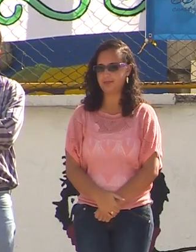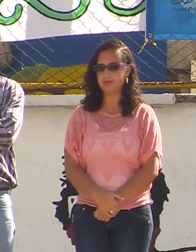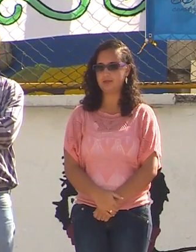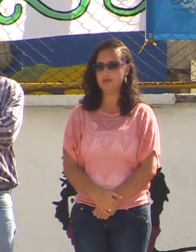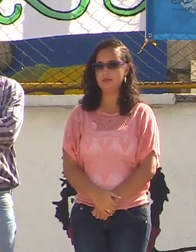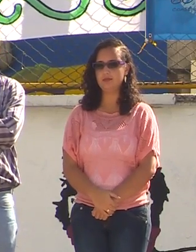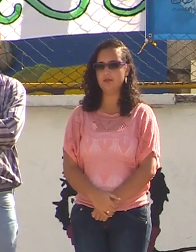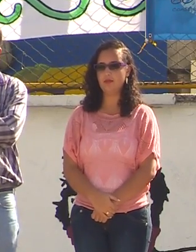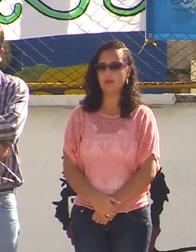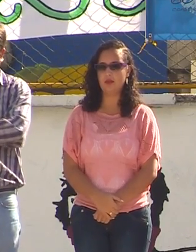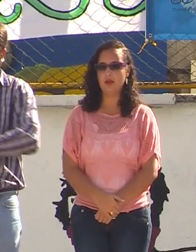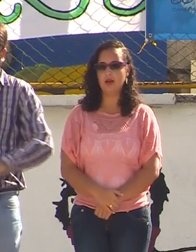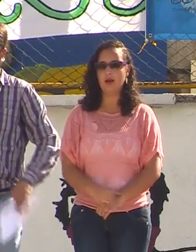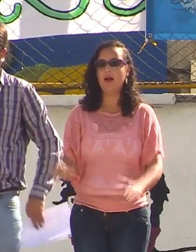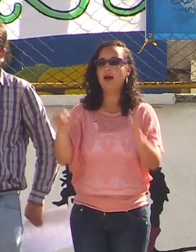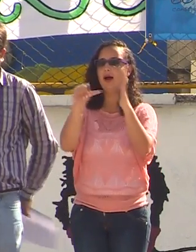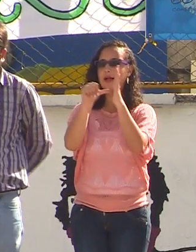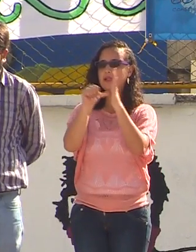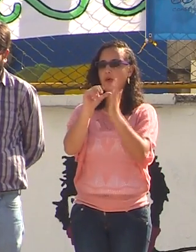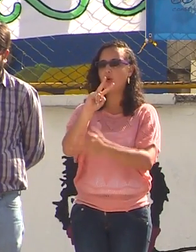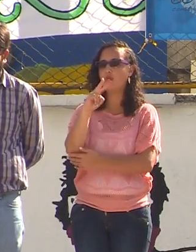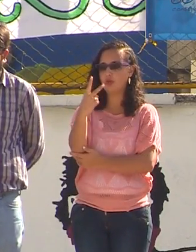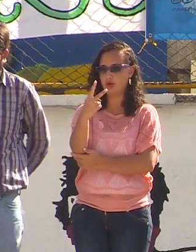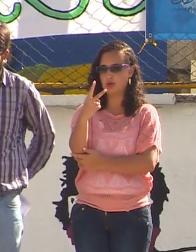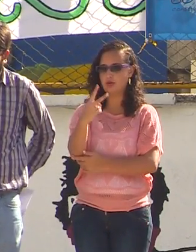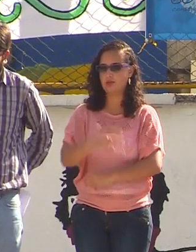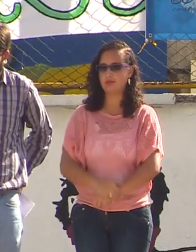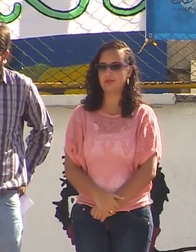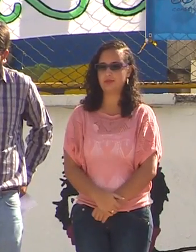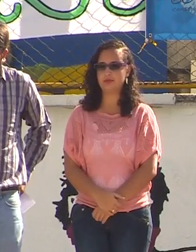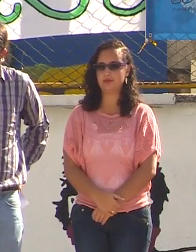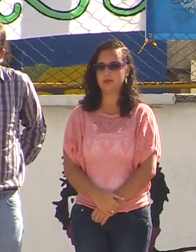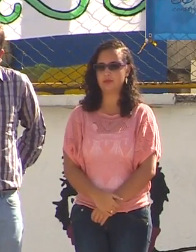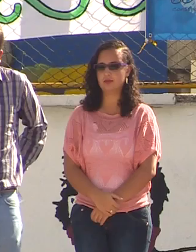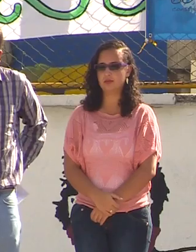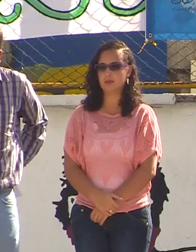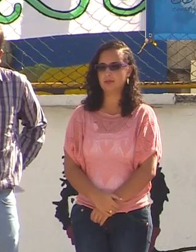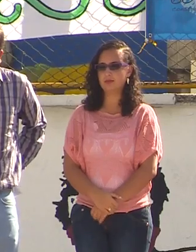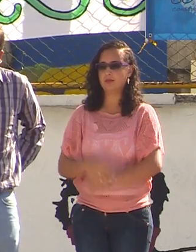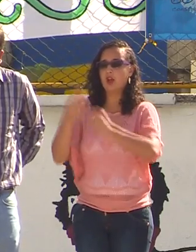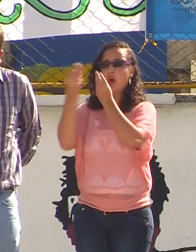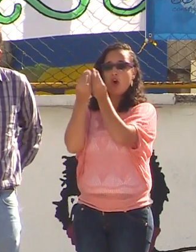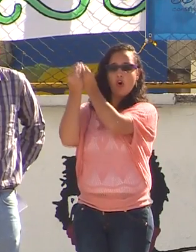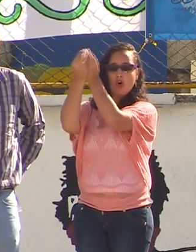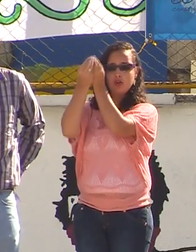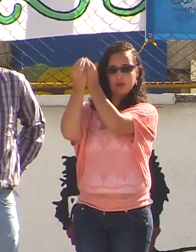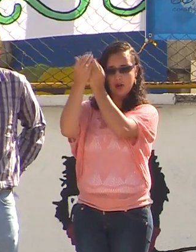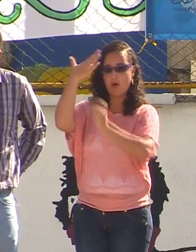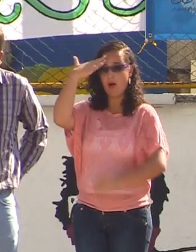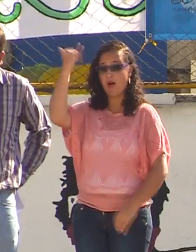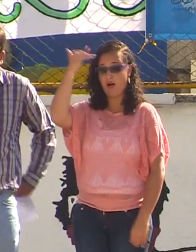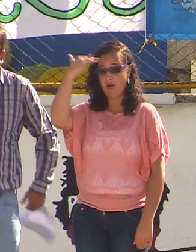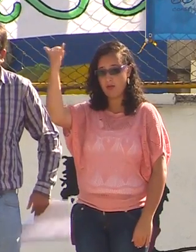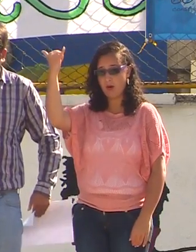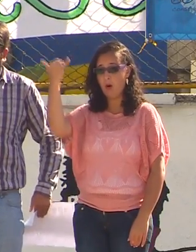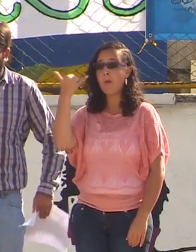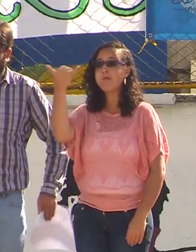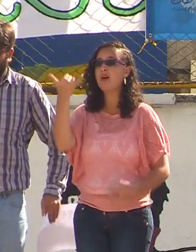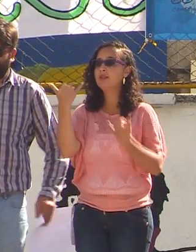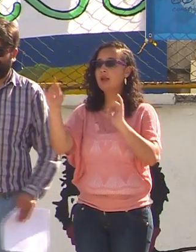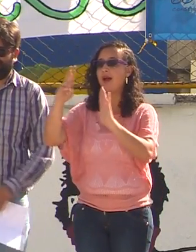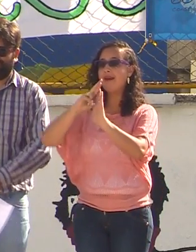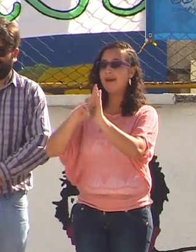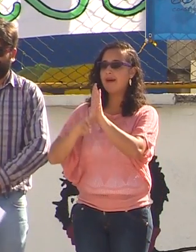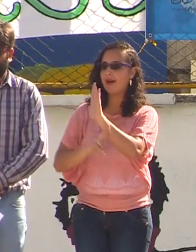Artículo segundo. El Consejo Académico reglamentará la garantía del derecho a la